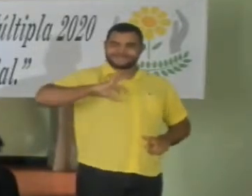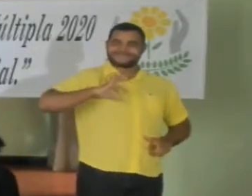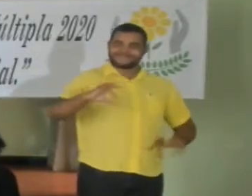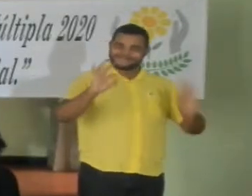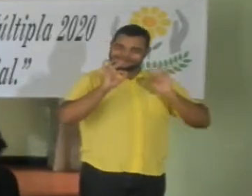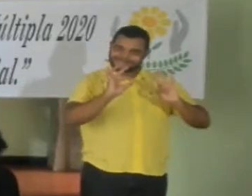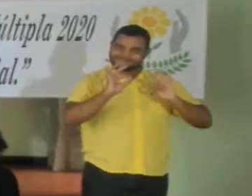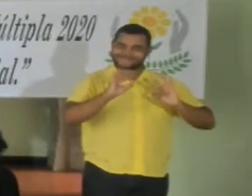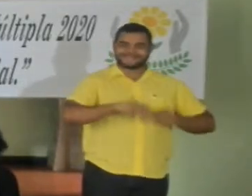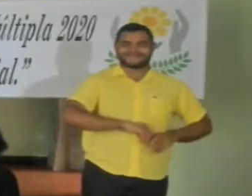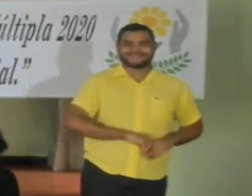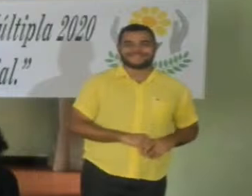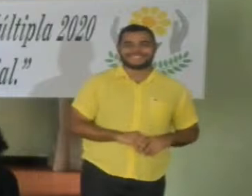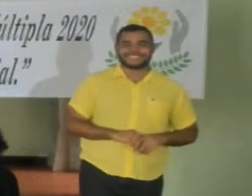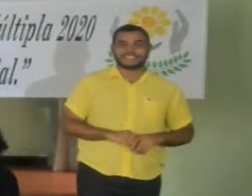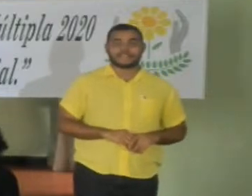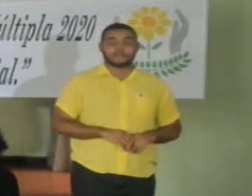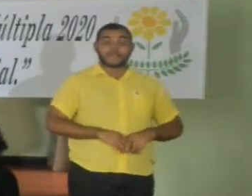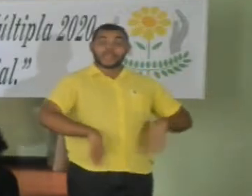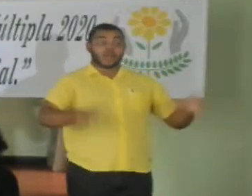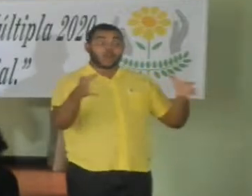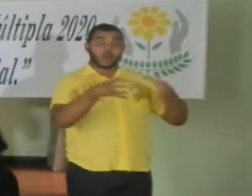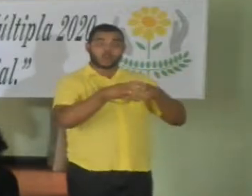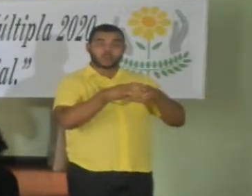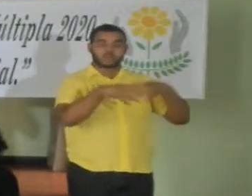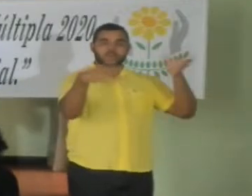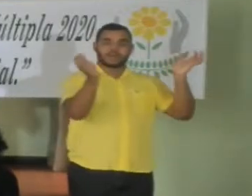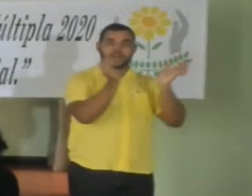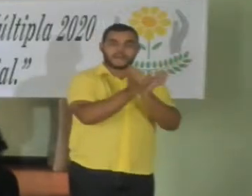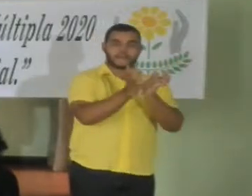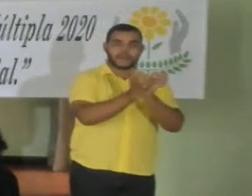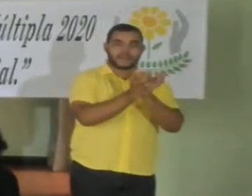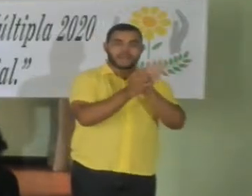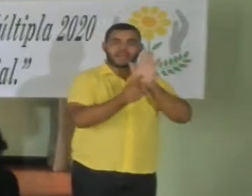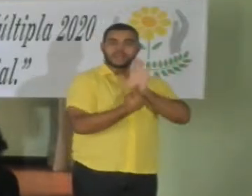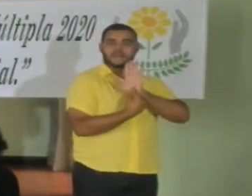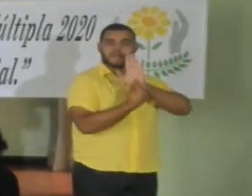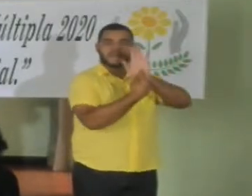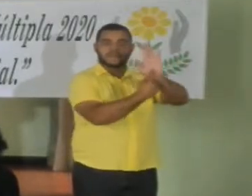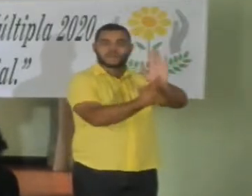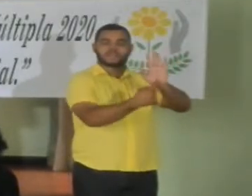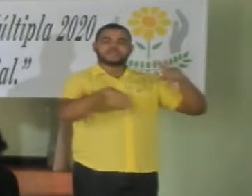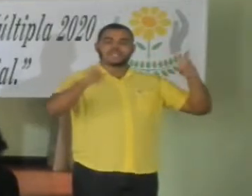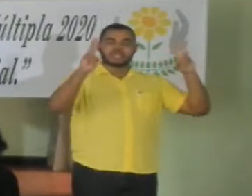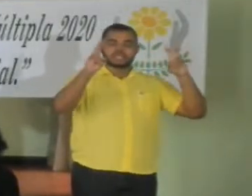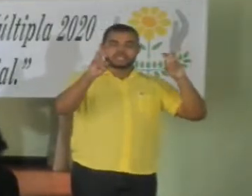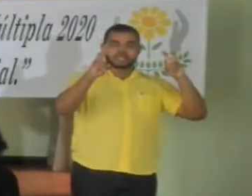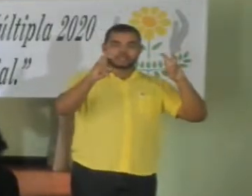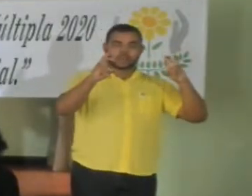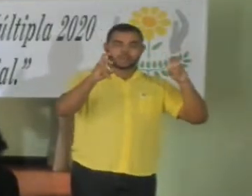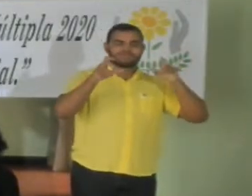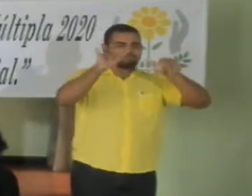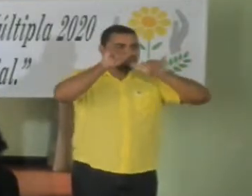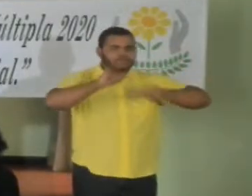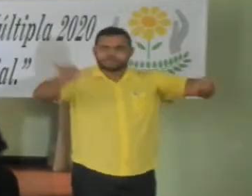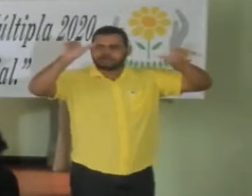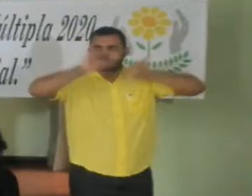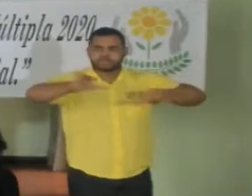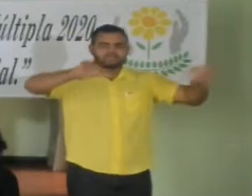isso? A Rede APAI, ela identifica esse tema como vetor de